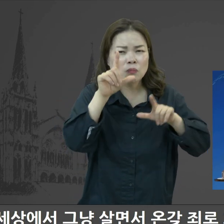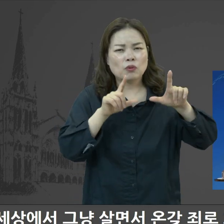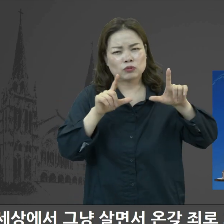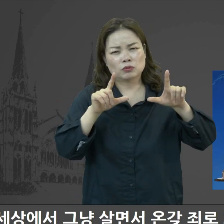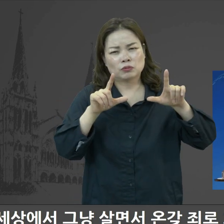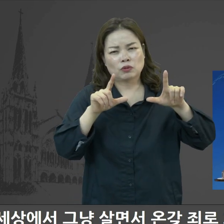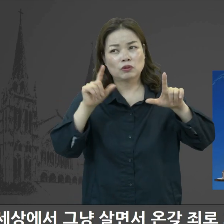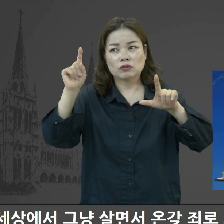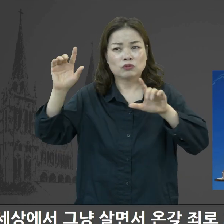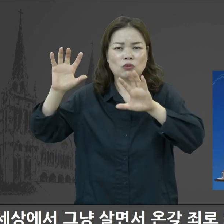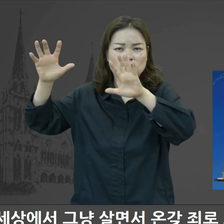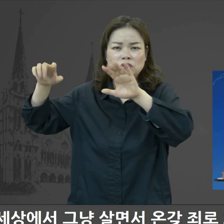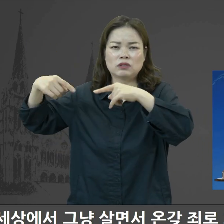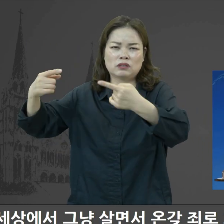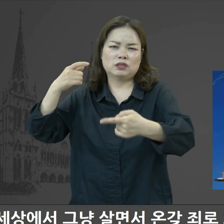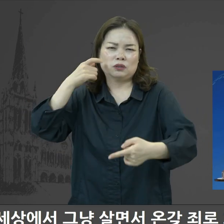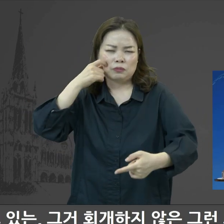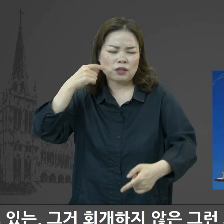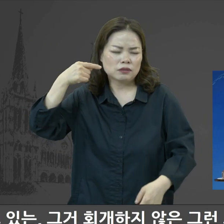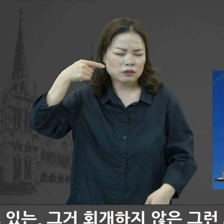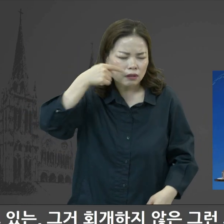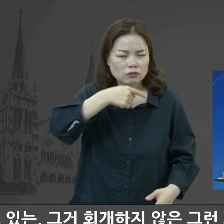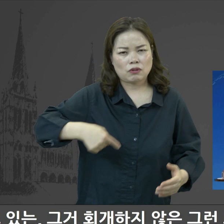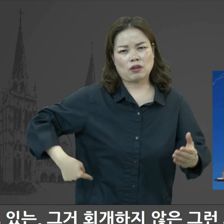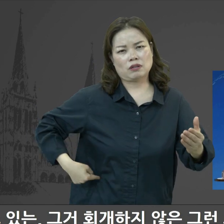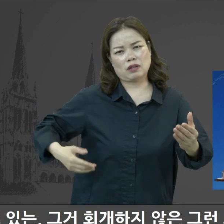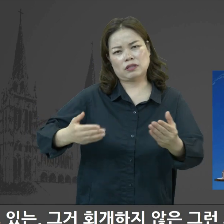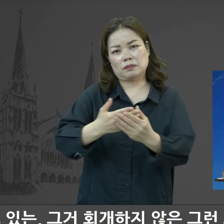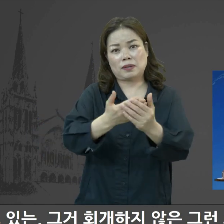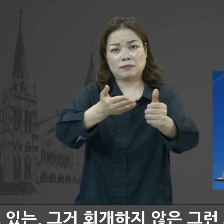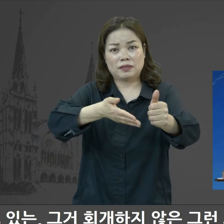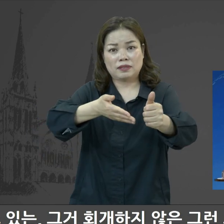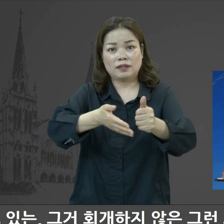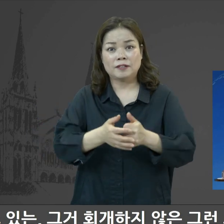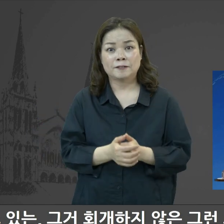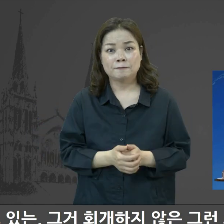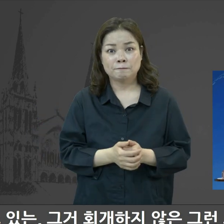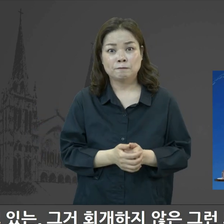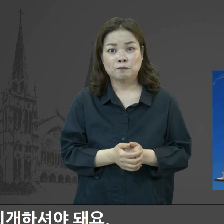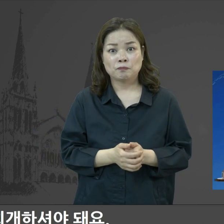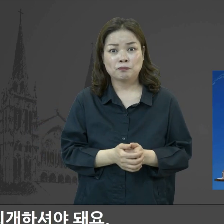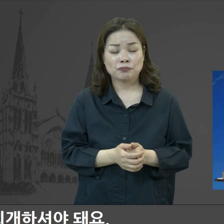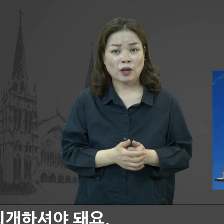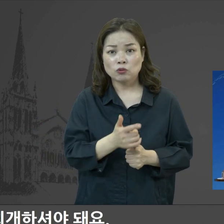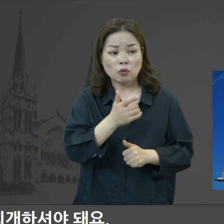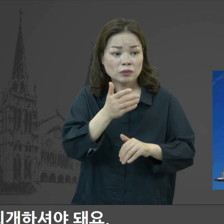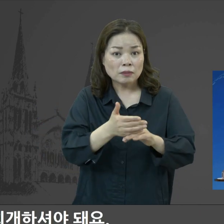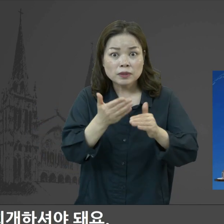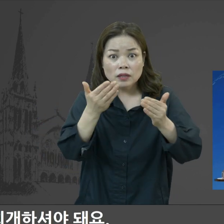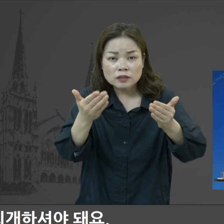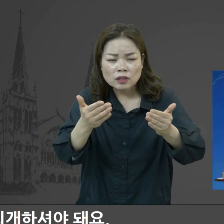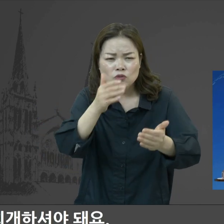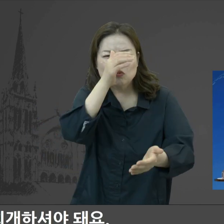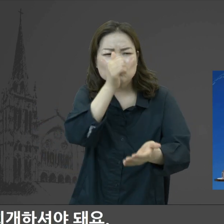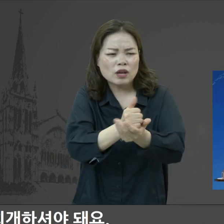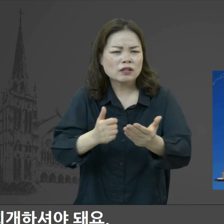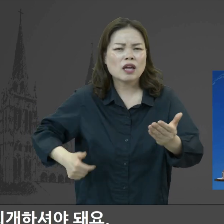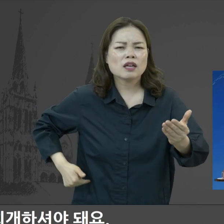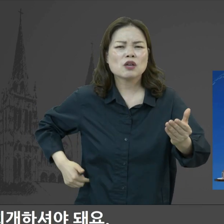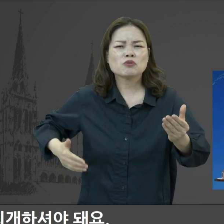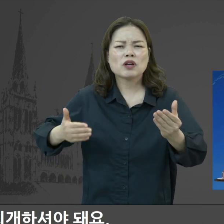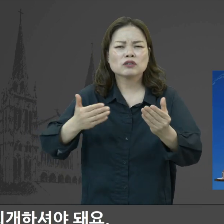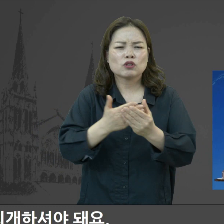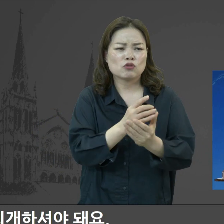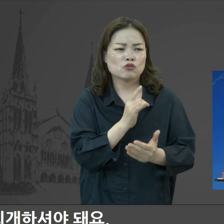모습으로 천국 못 가요. 철저하게 회개하셔야 돼요. 근데 너무 감사한 건 죄를 회개할 수